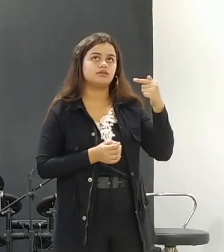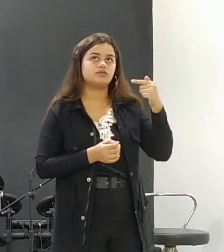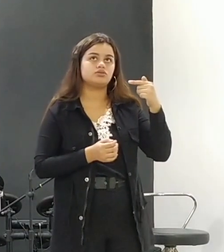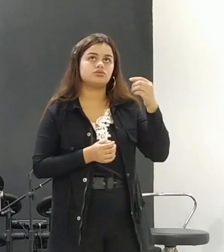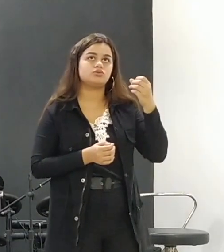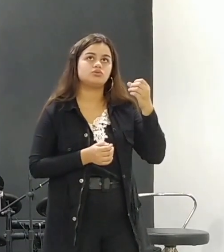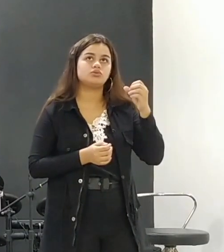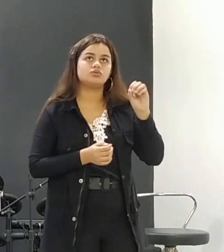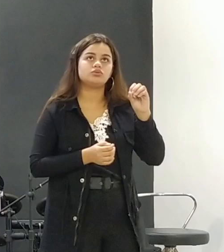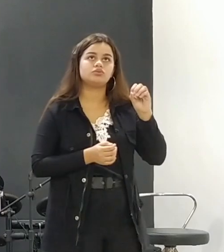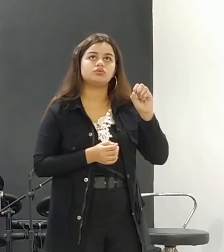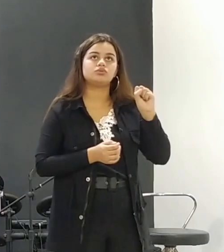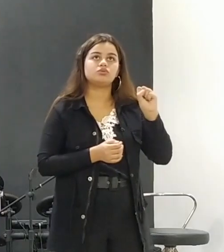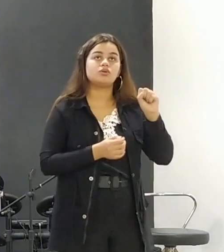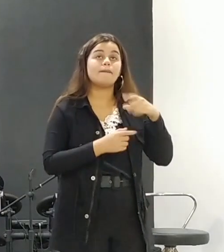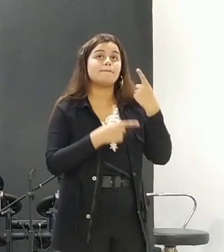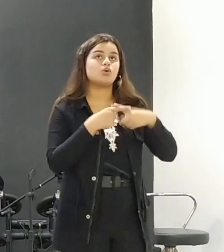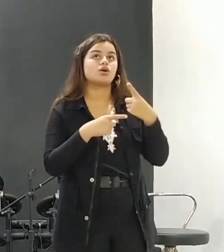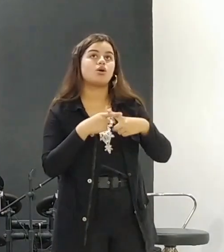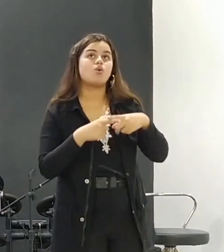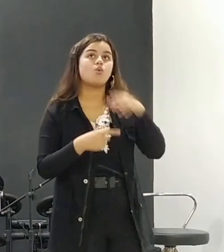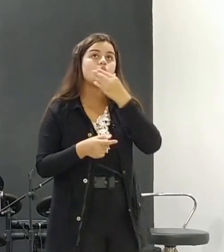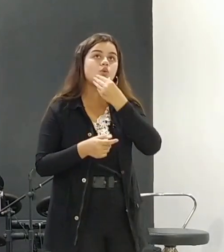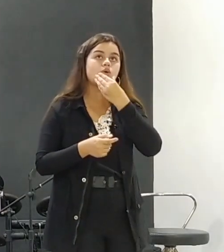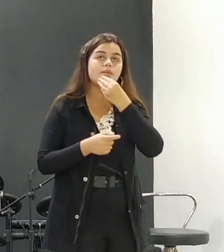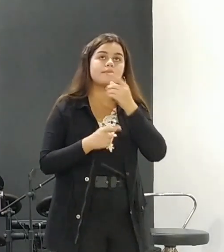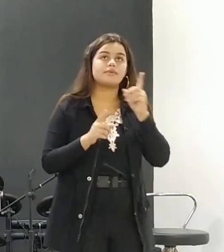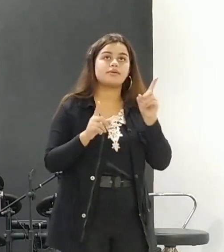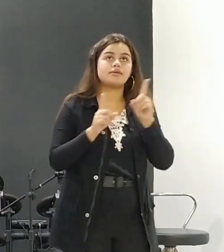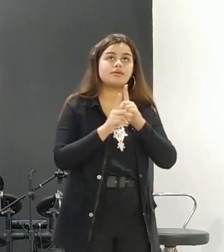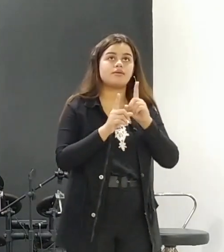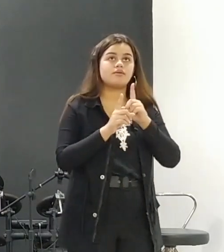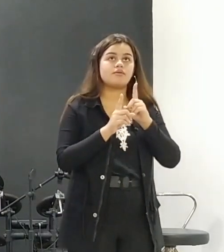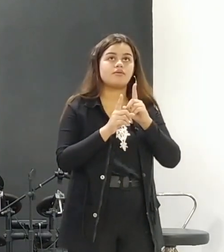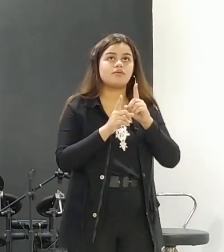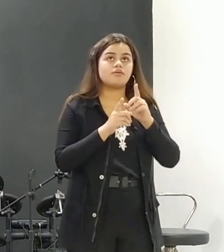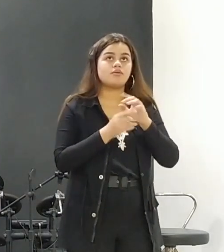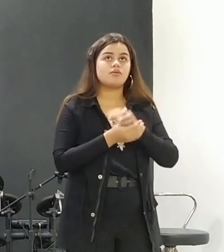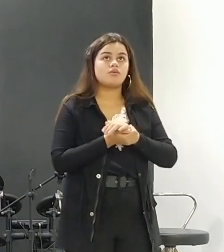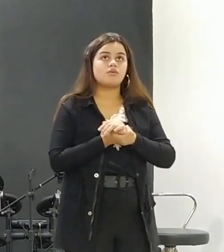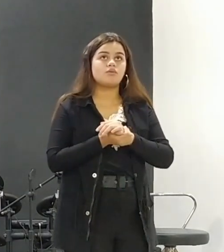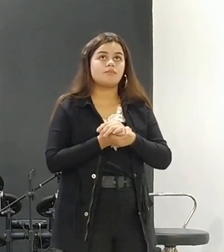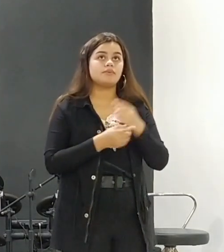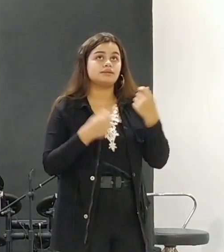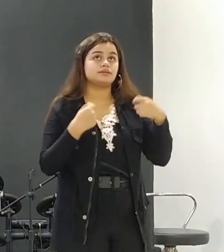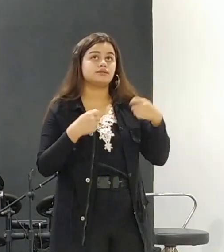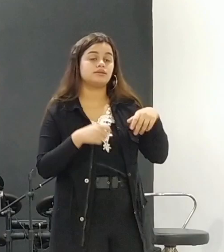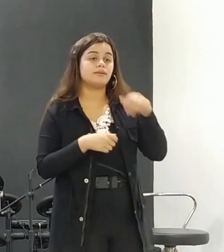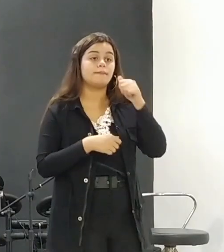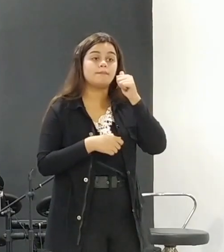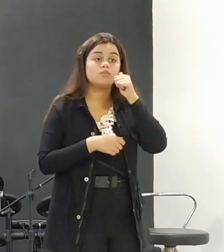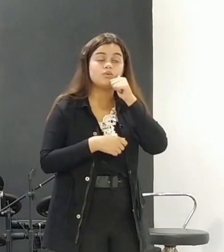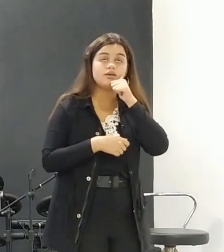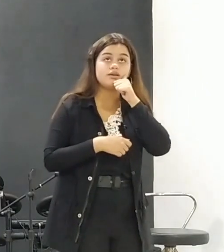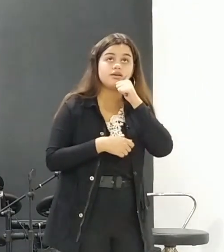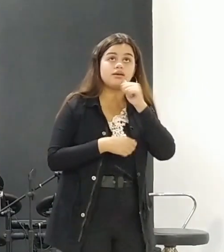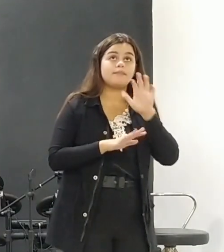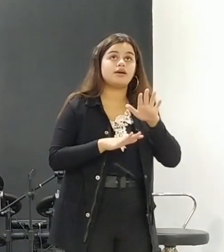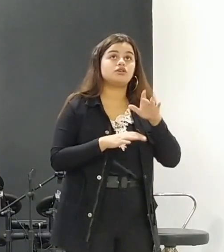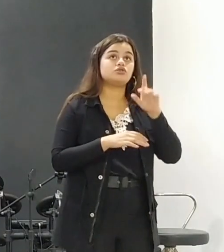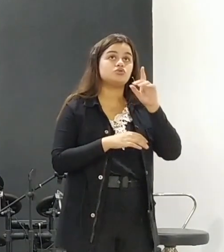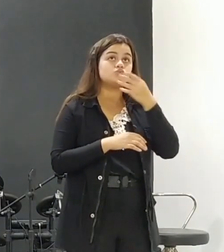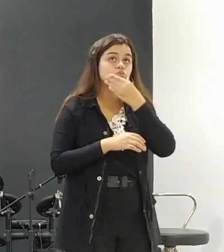7 e 8 agora, né? Porque o homem não provém da mulher, mas a mulher do homem. Paulo vem trazendo